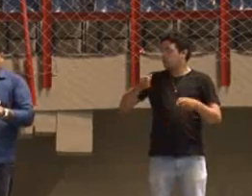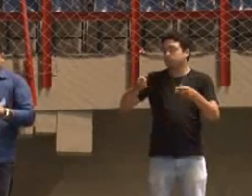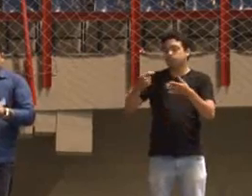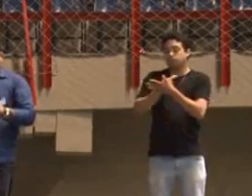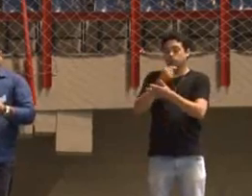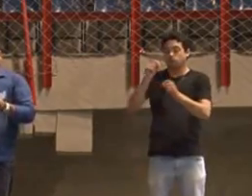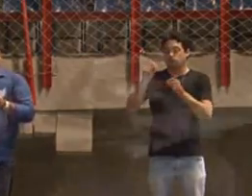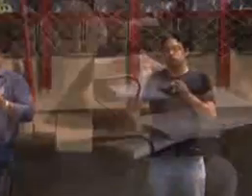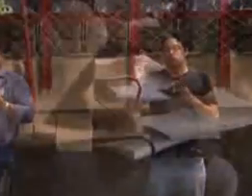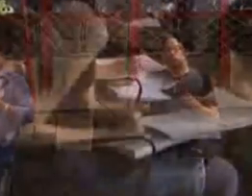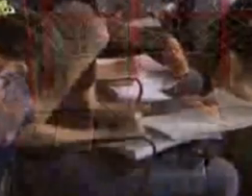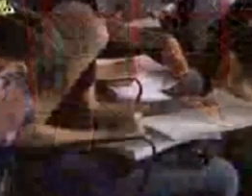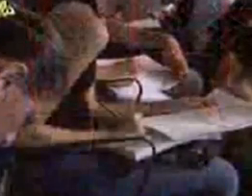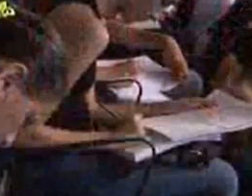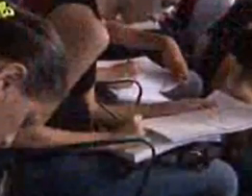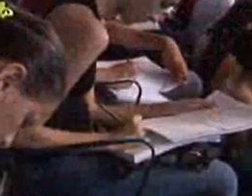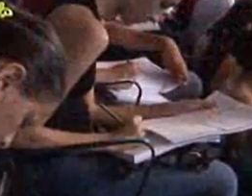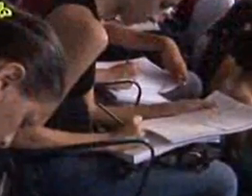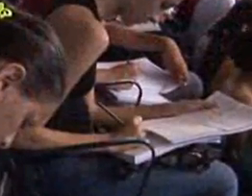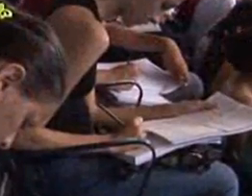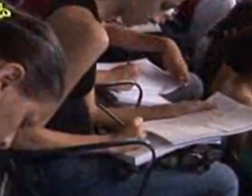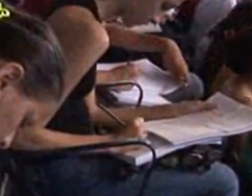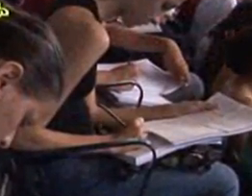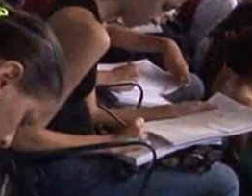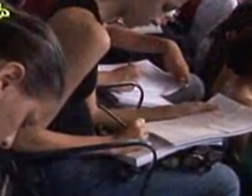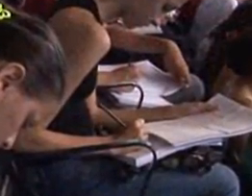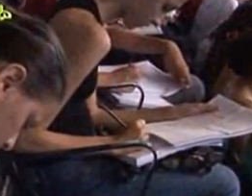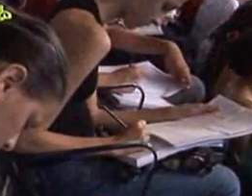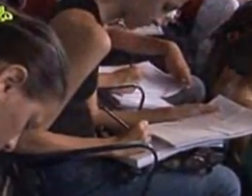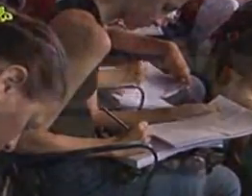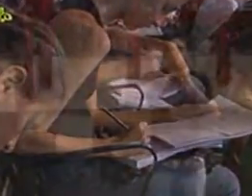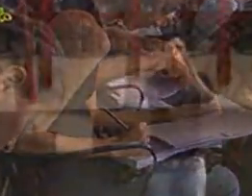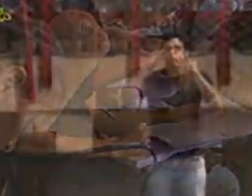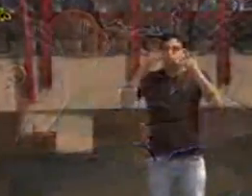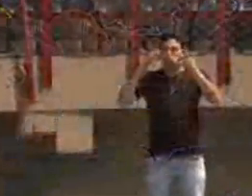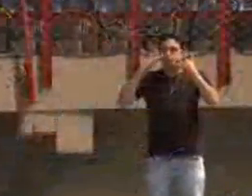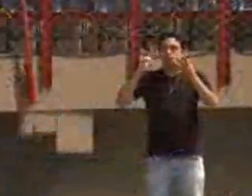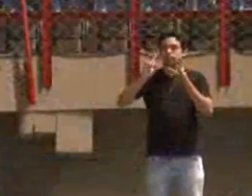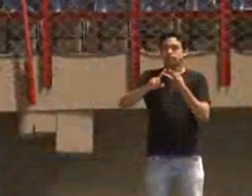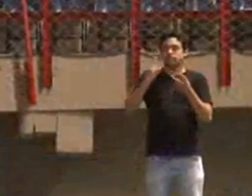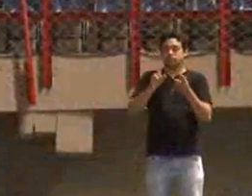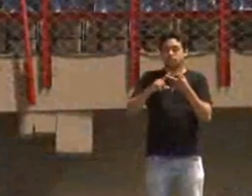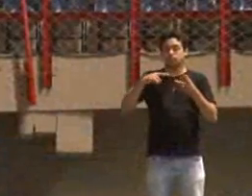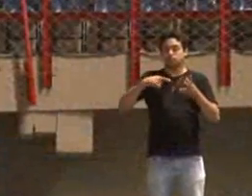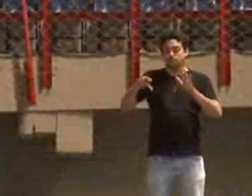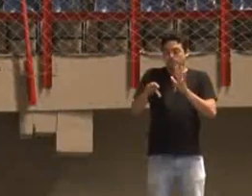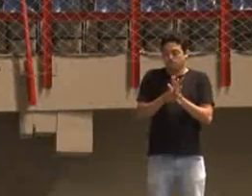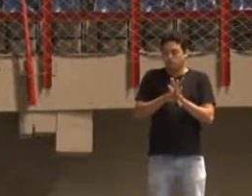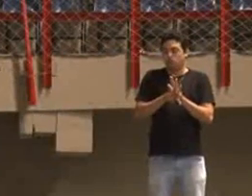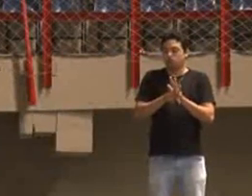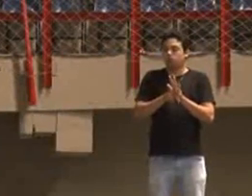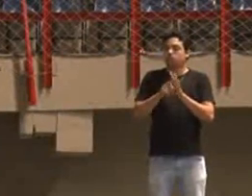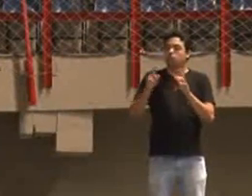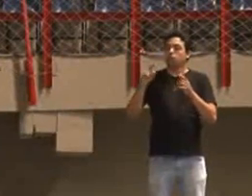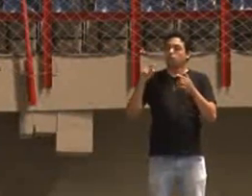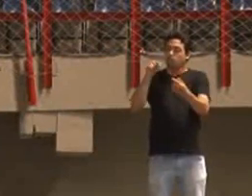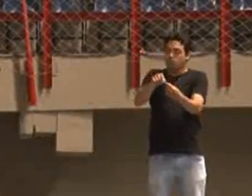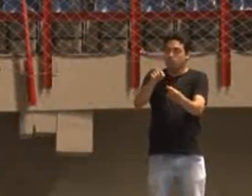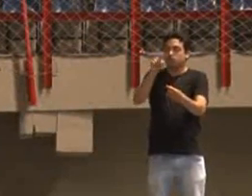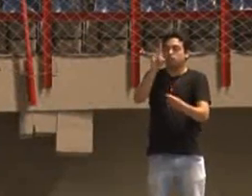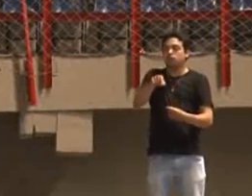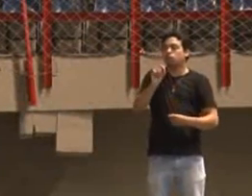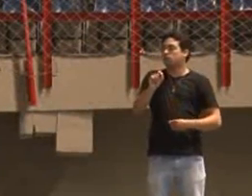seguinte. No vídeo de Ícaro, além da música e do teatro, ele também usa arte circense. Esta também é arte cênica.